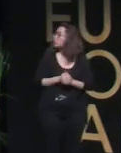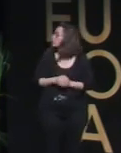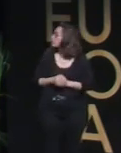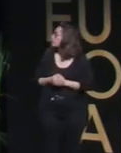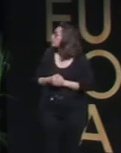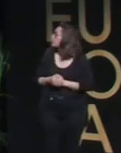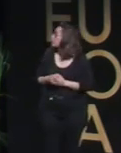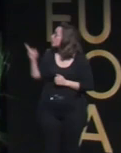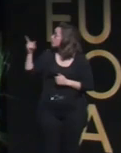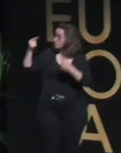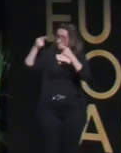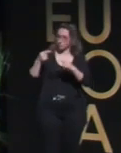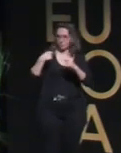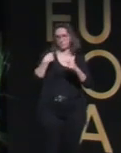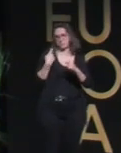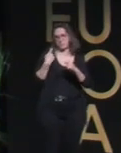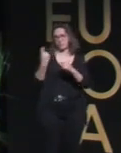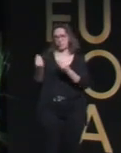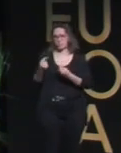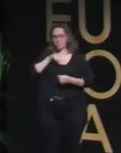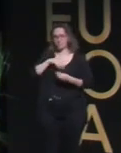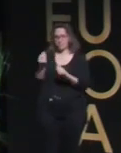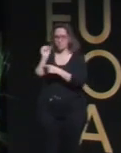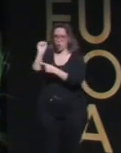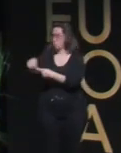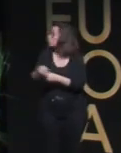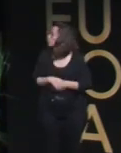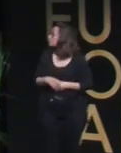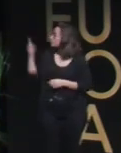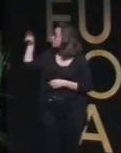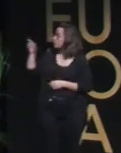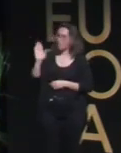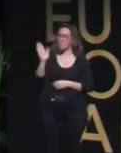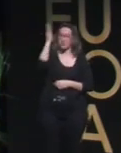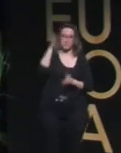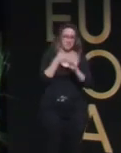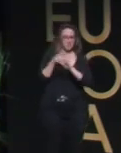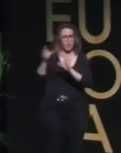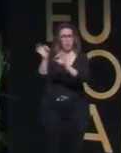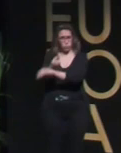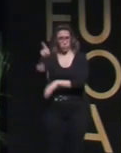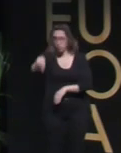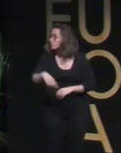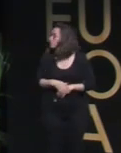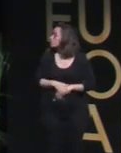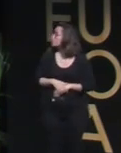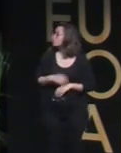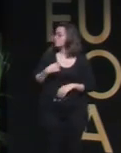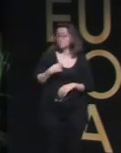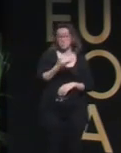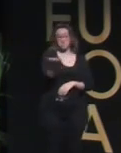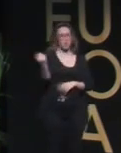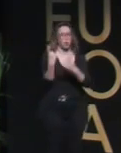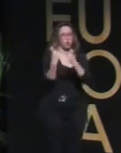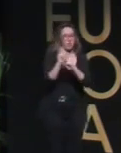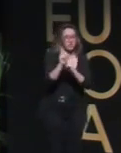rotura, necesito sentirme mejor que tú. Zas, en toda la boca, tú también te equivocas. No necesito a nadie, me da miedo ser dependiente, porque si